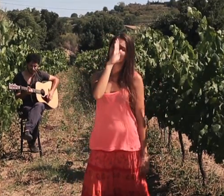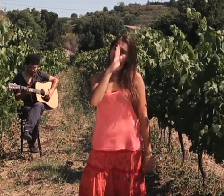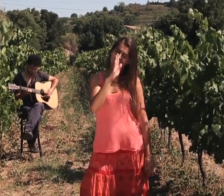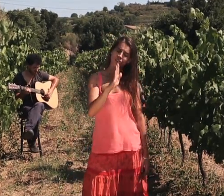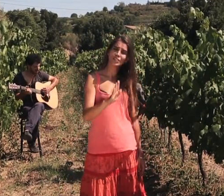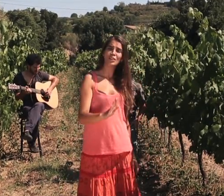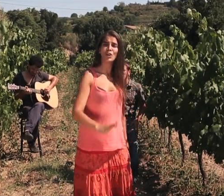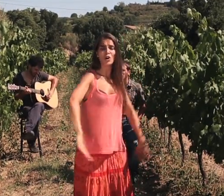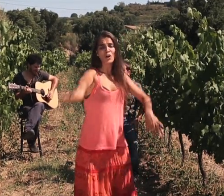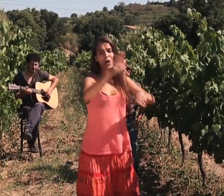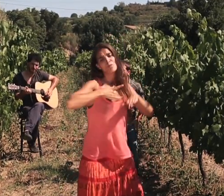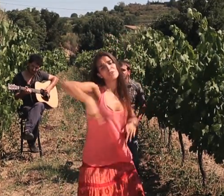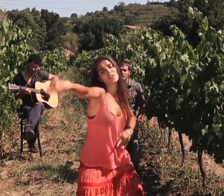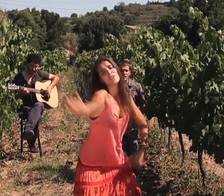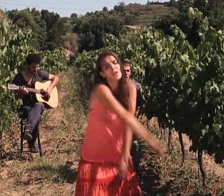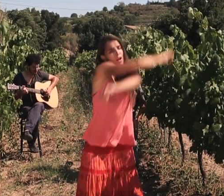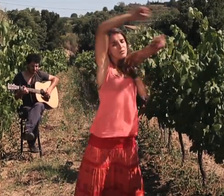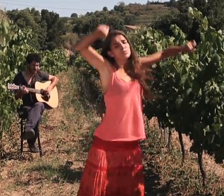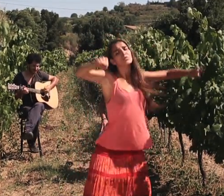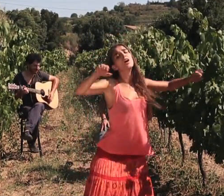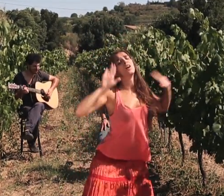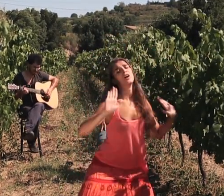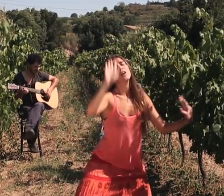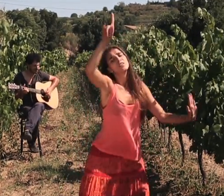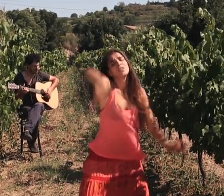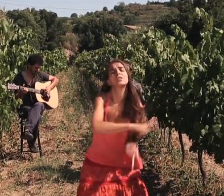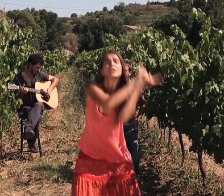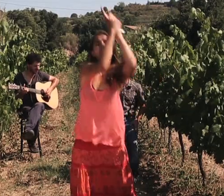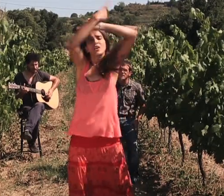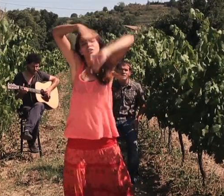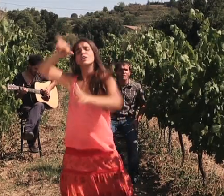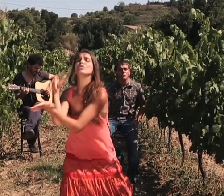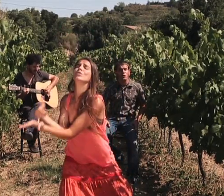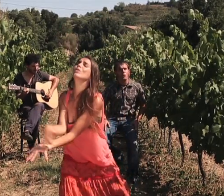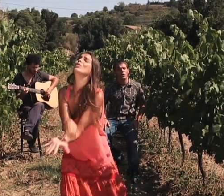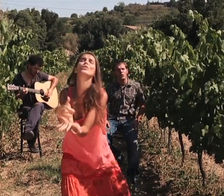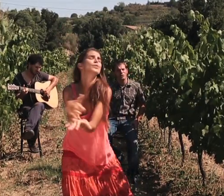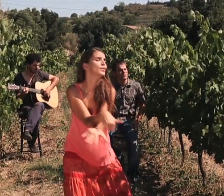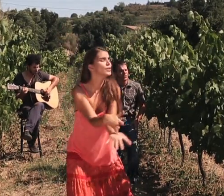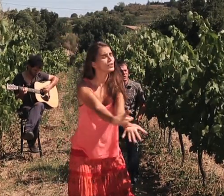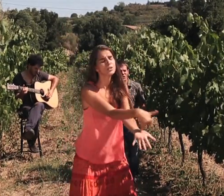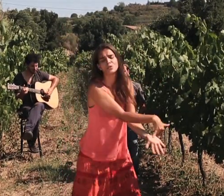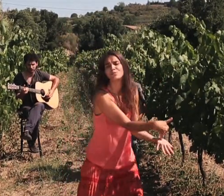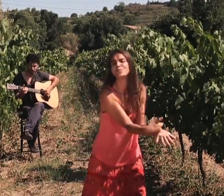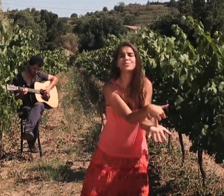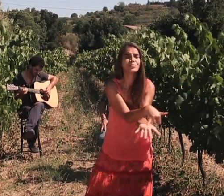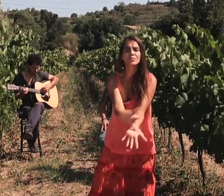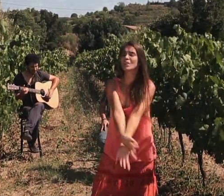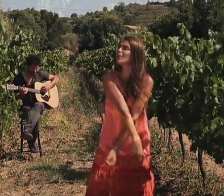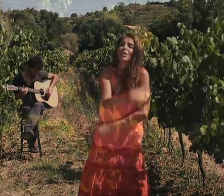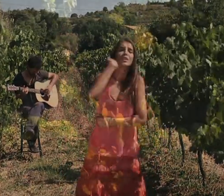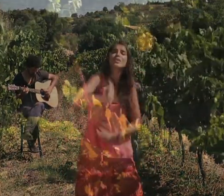sana decisió. Ets allò que em forja i que després em fon. No,